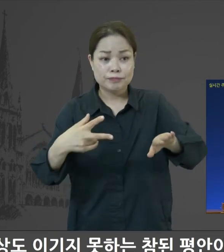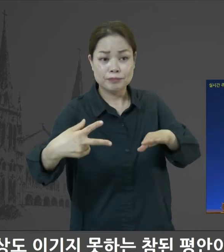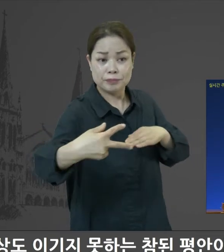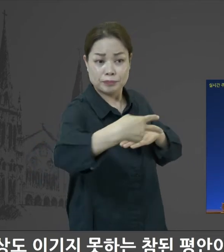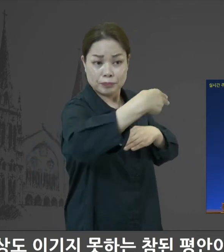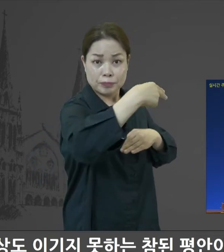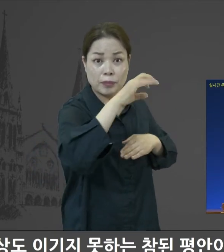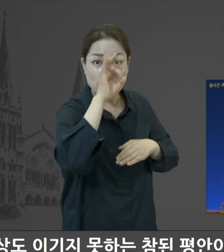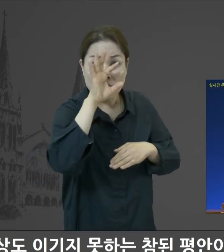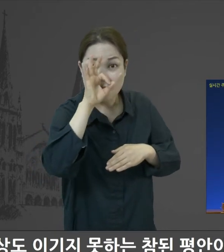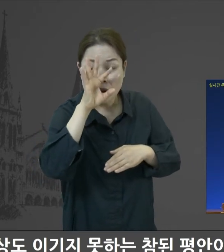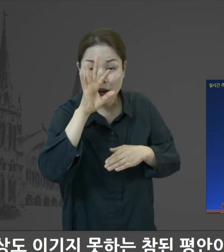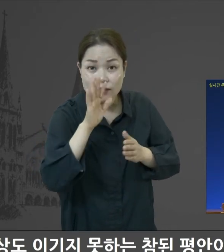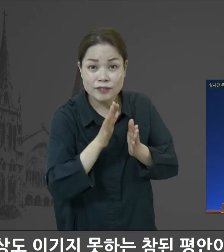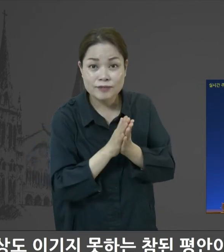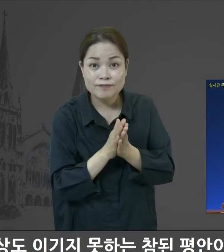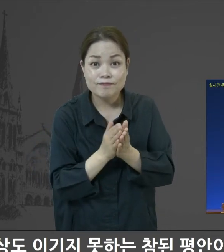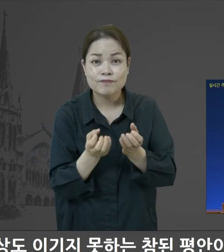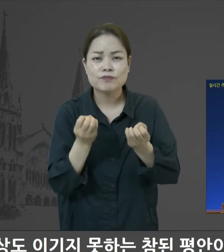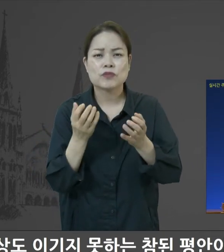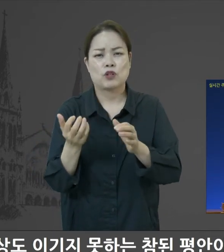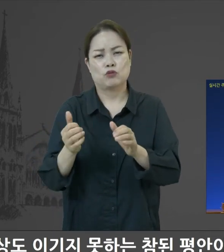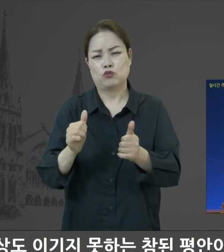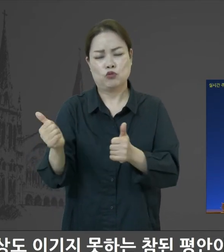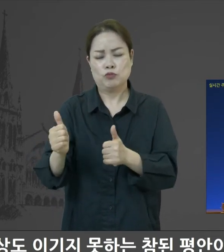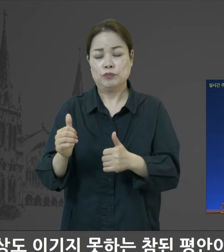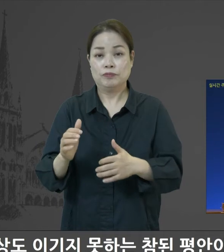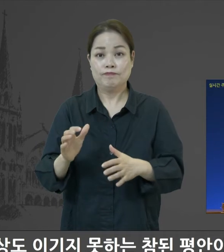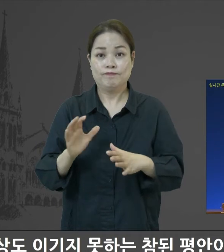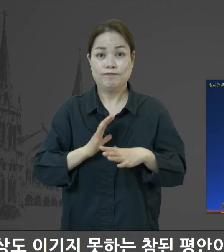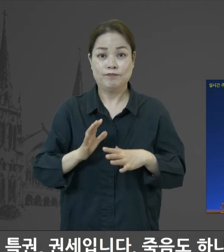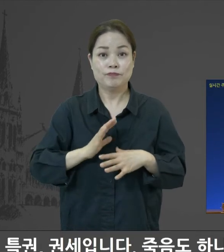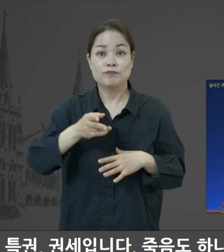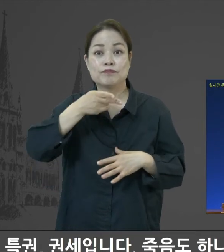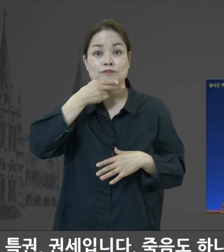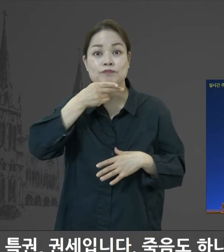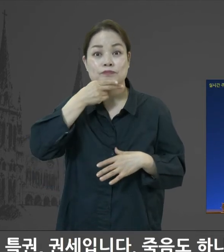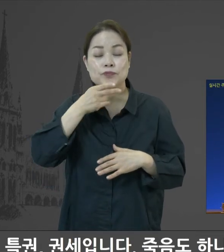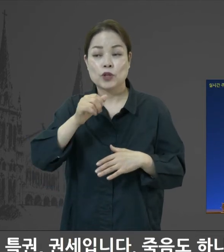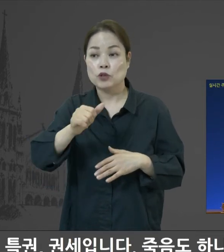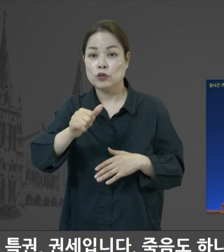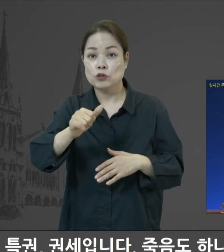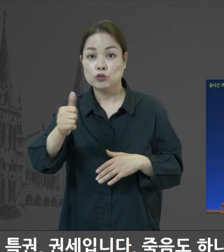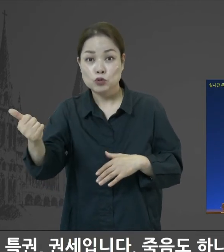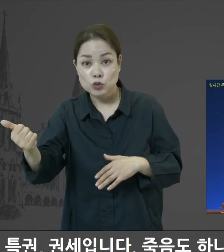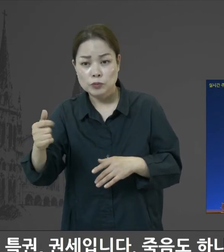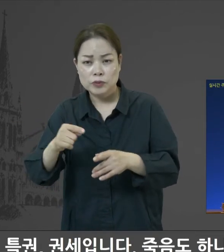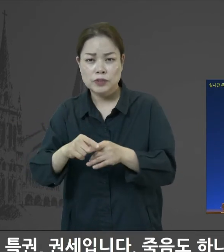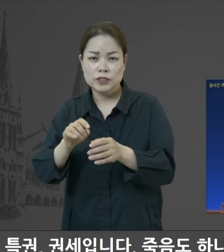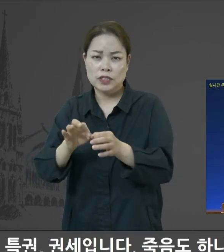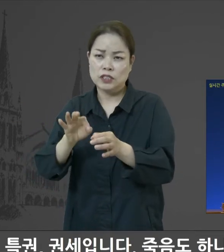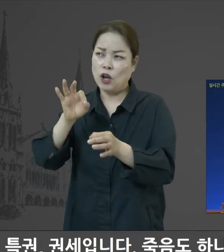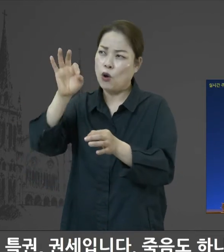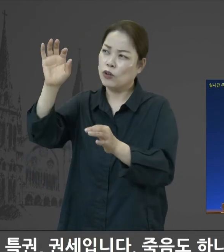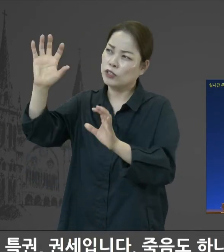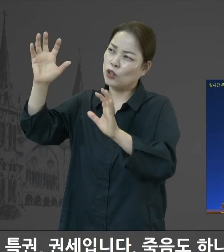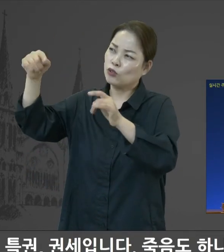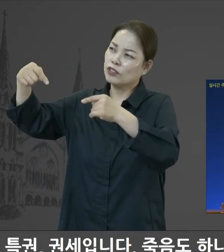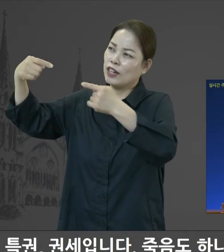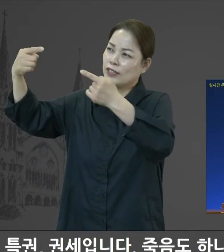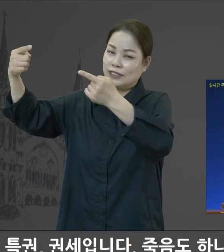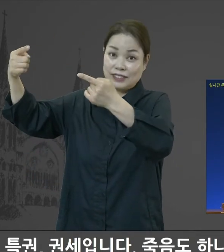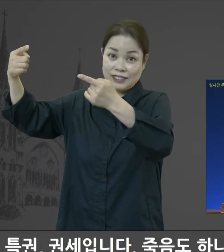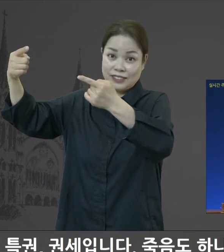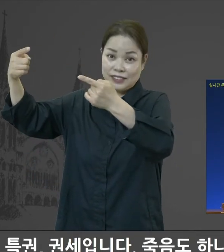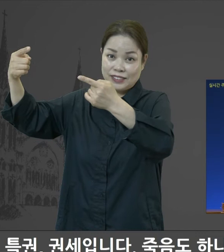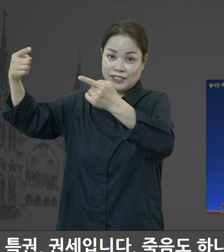없습니다. 할렐루야. 우리는 죽음을 두려워하지 않습니다. 죽음은 영원한 천국으로 가는, 영광으로